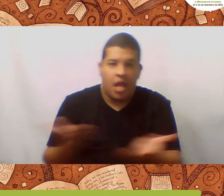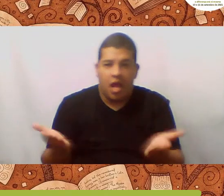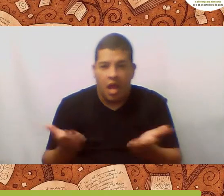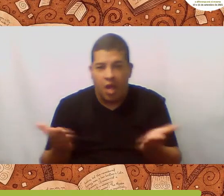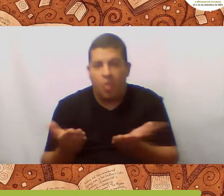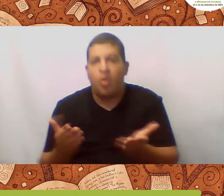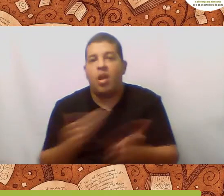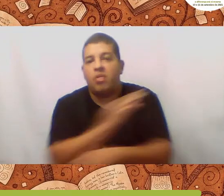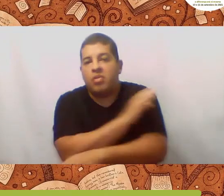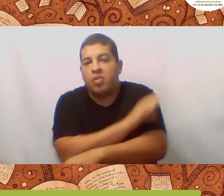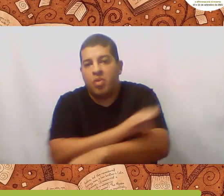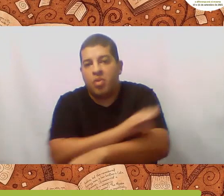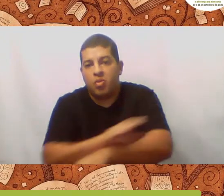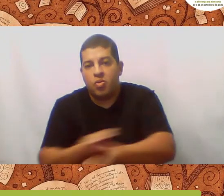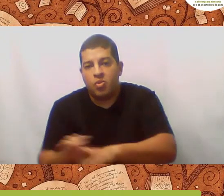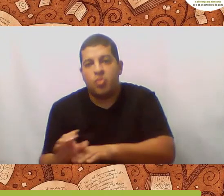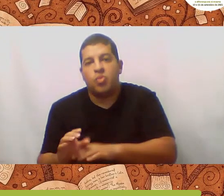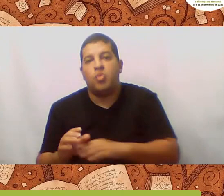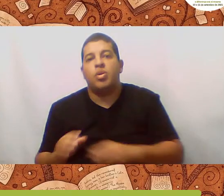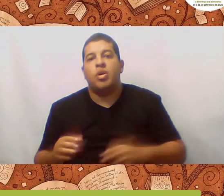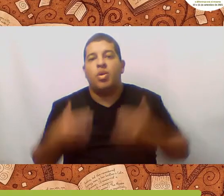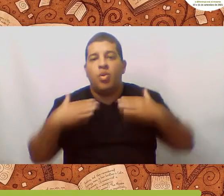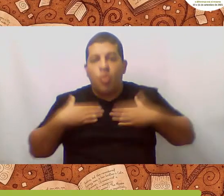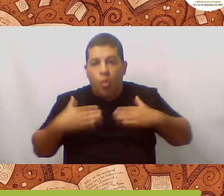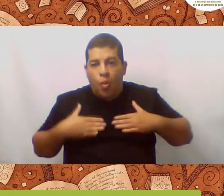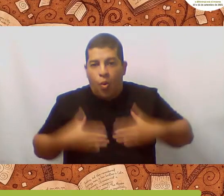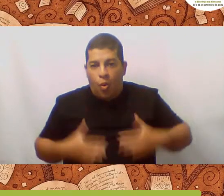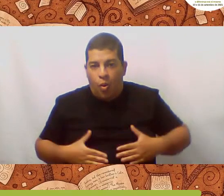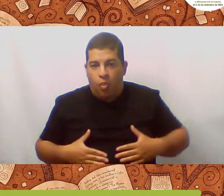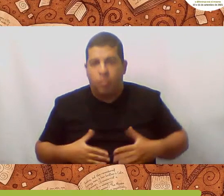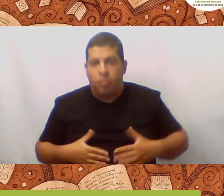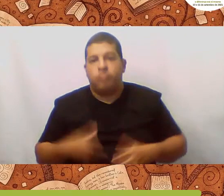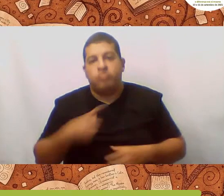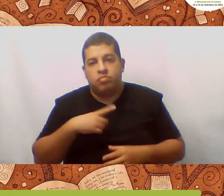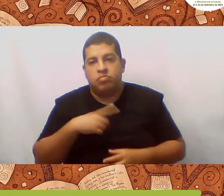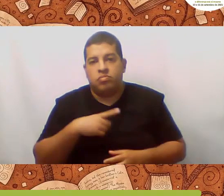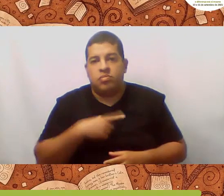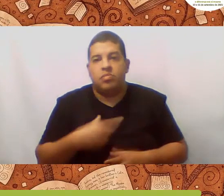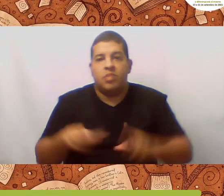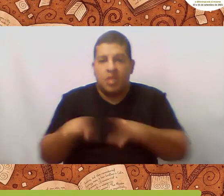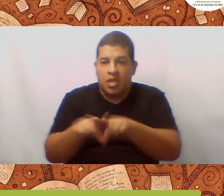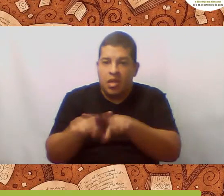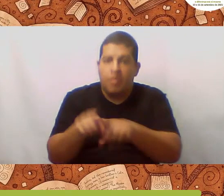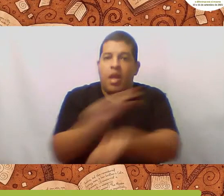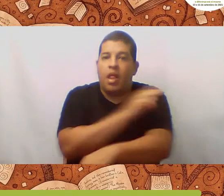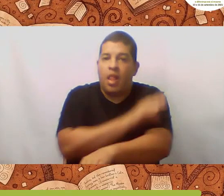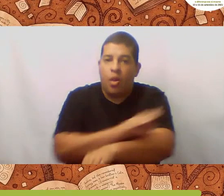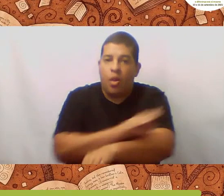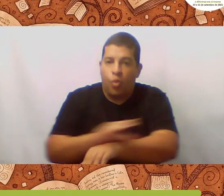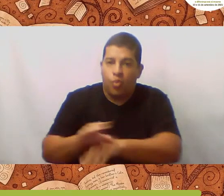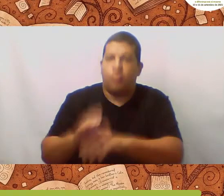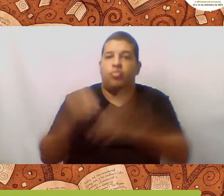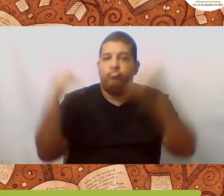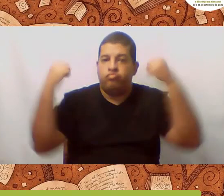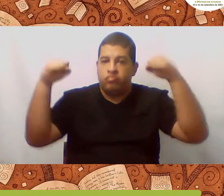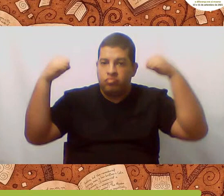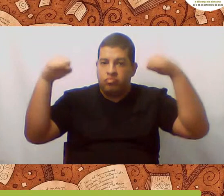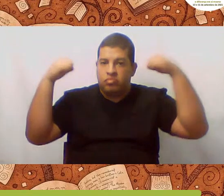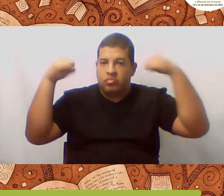né, propriamente dita, né, e dessa cultura das academias que